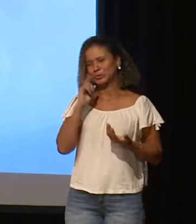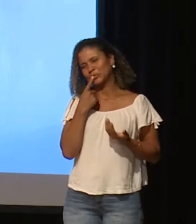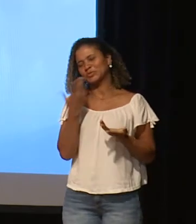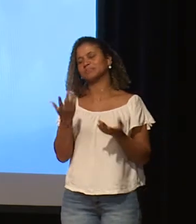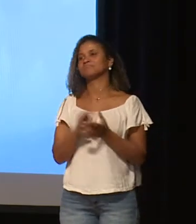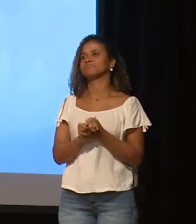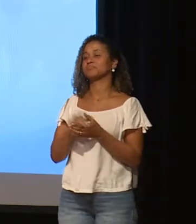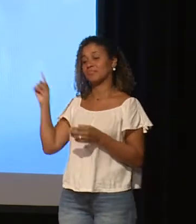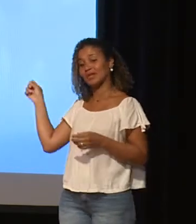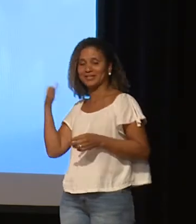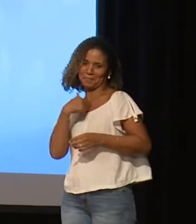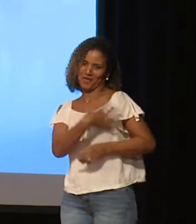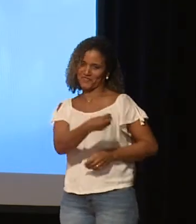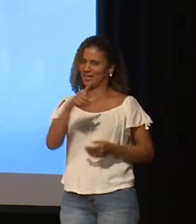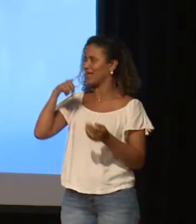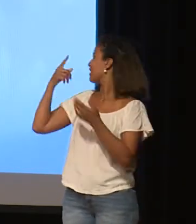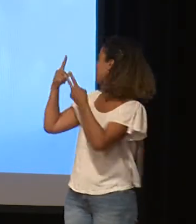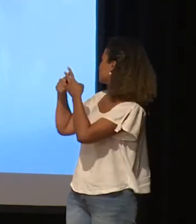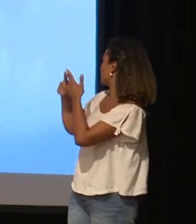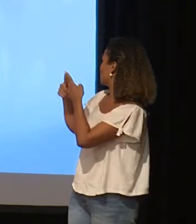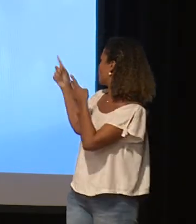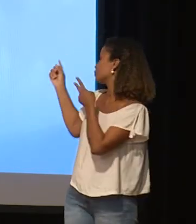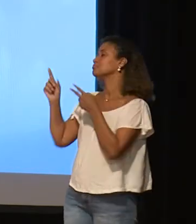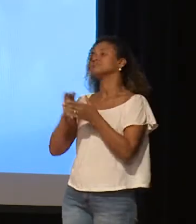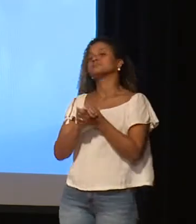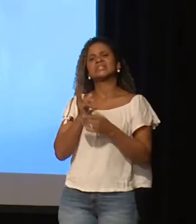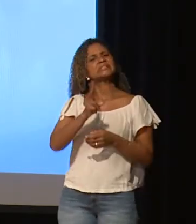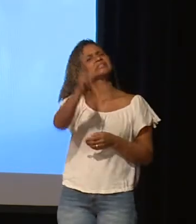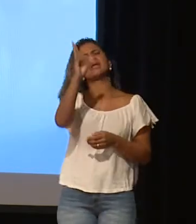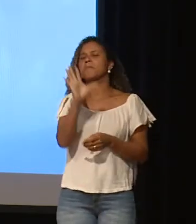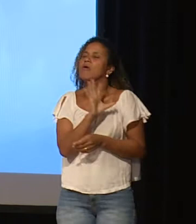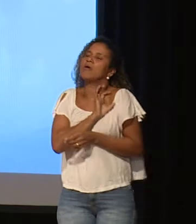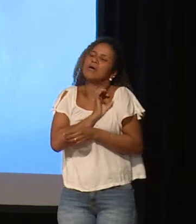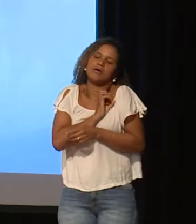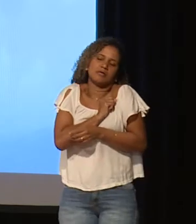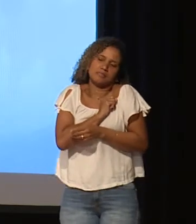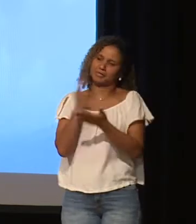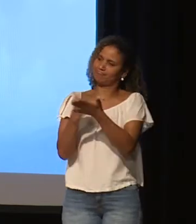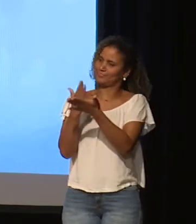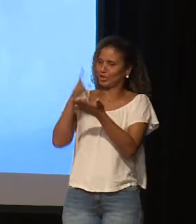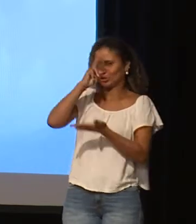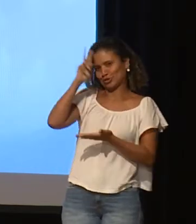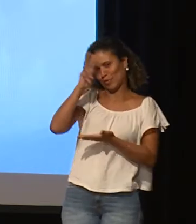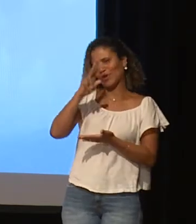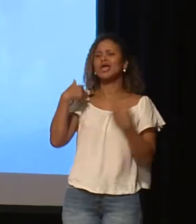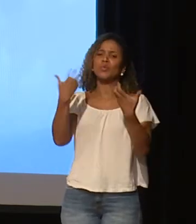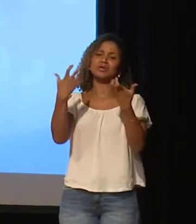Então, é essa questão da literatura da criança surda. Minha filha, do meio, sempre amou muito livros de